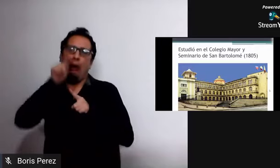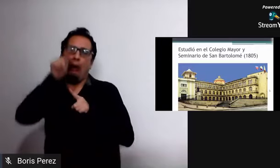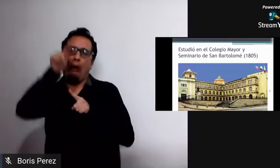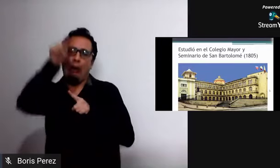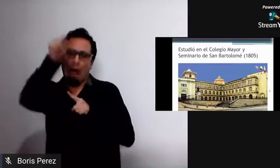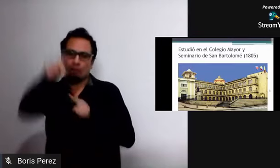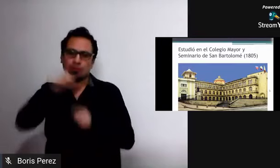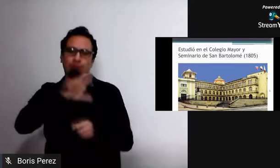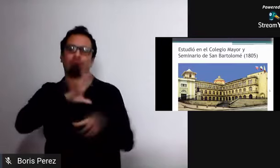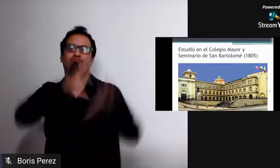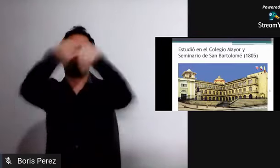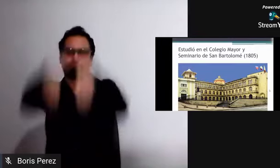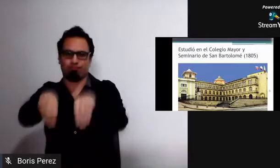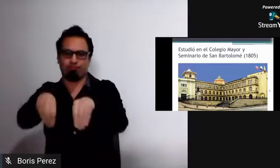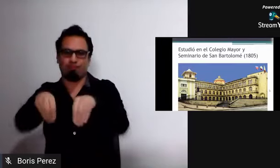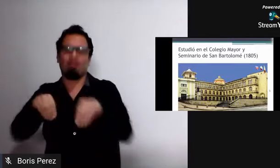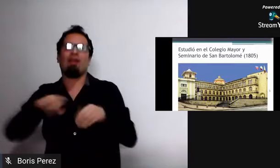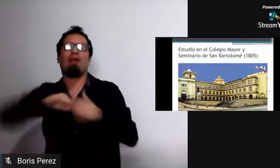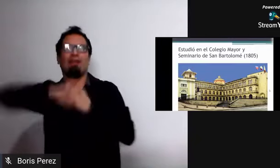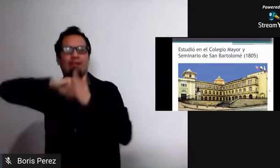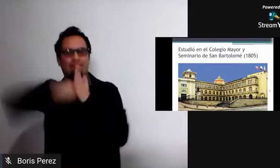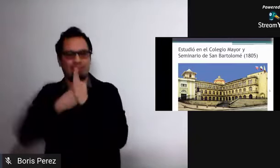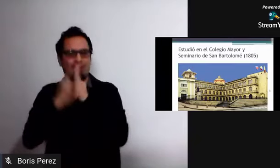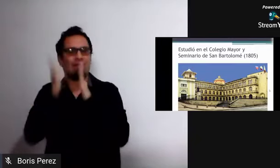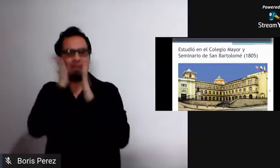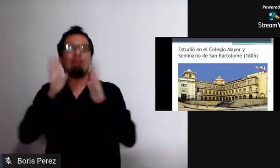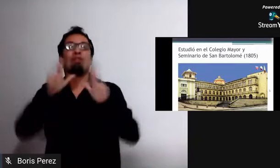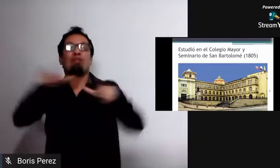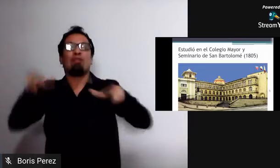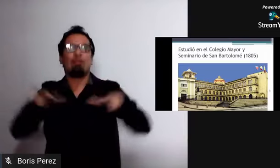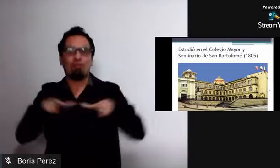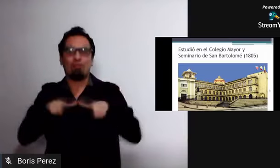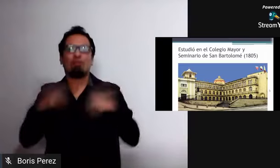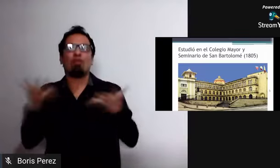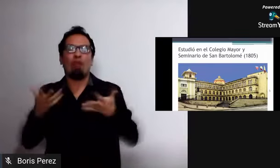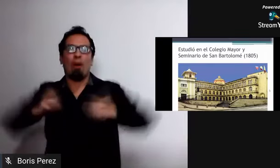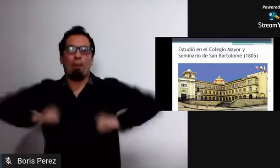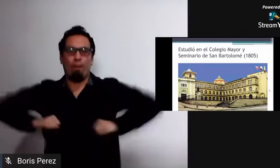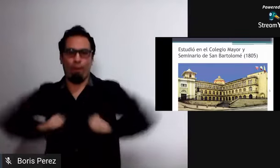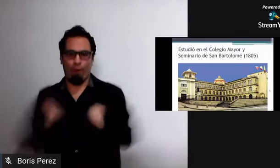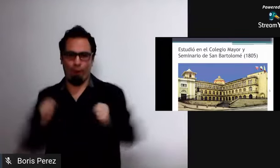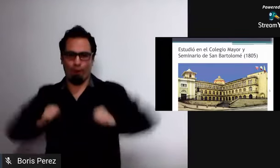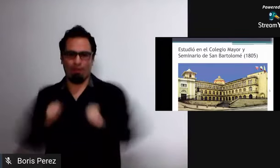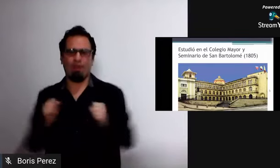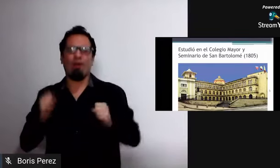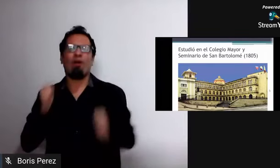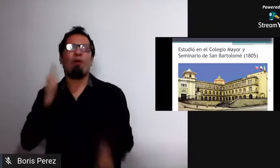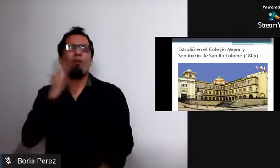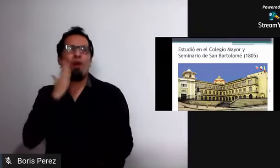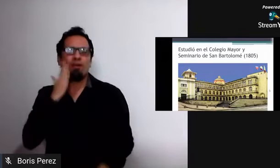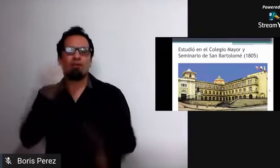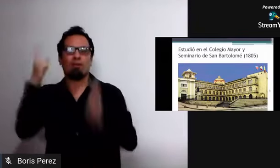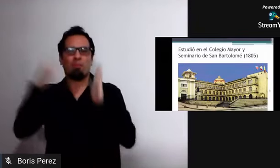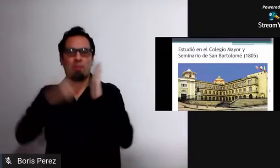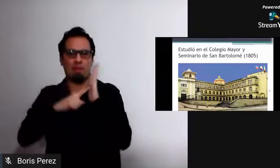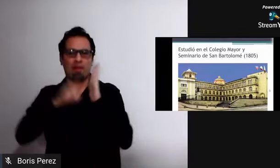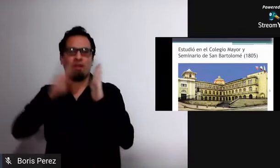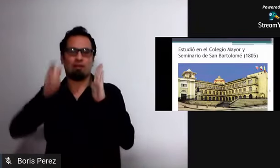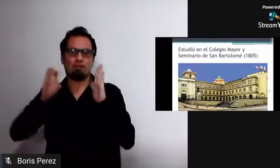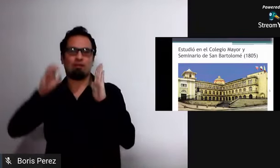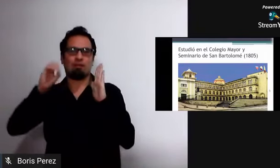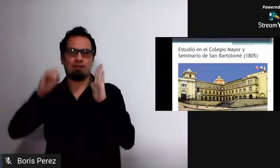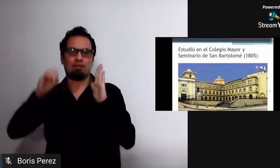que él pudiera cursar sus estudios primarios y secundarios, tuvo que venirse a vivir a la ciudad de